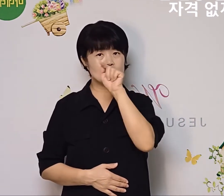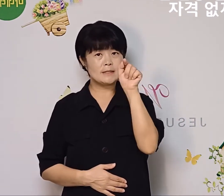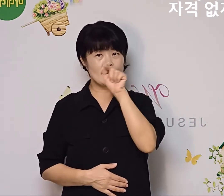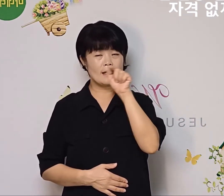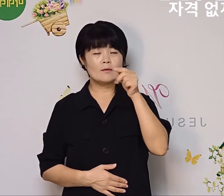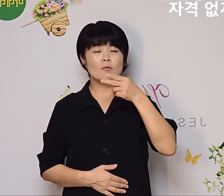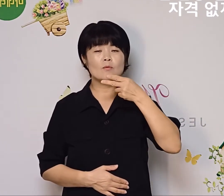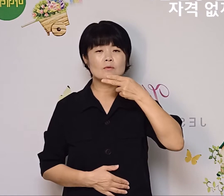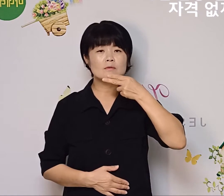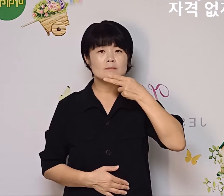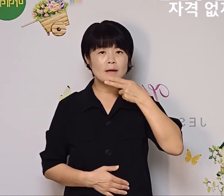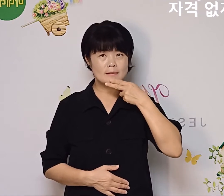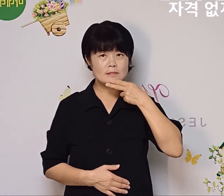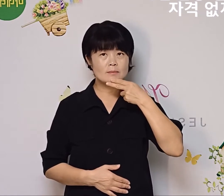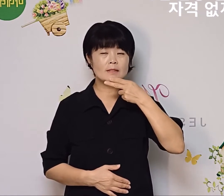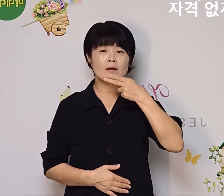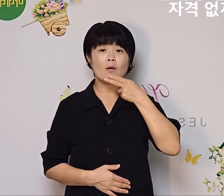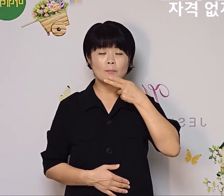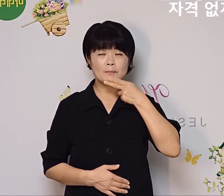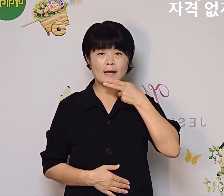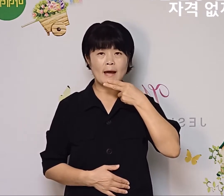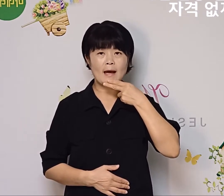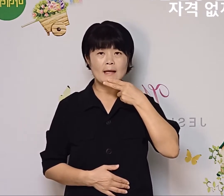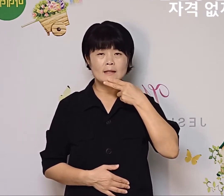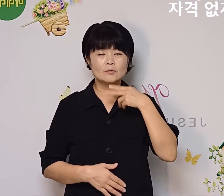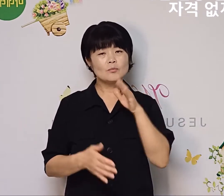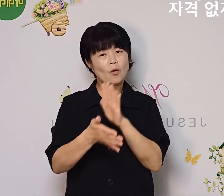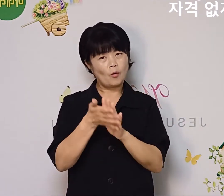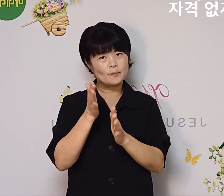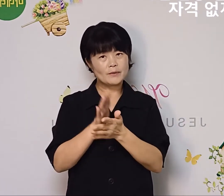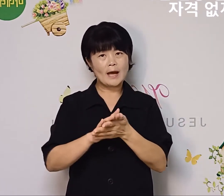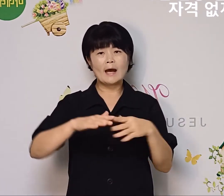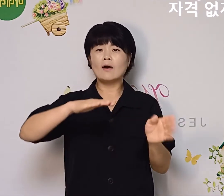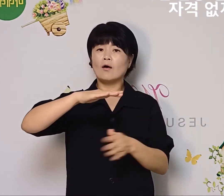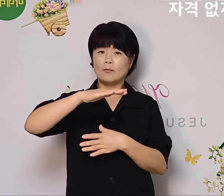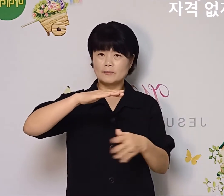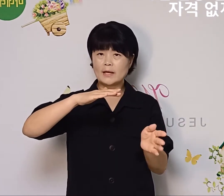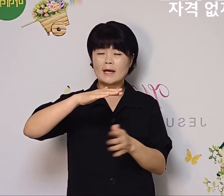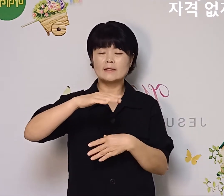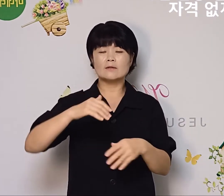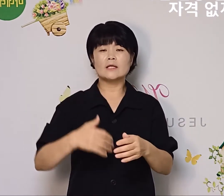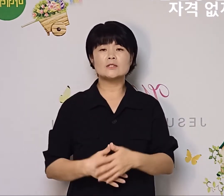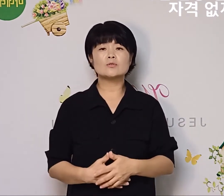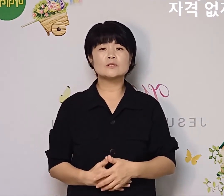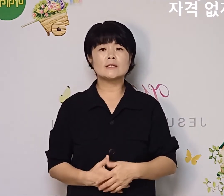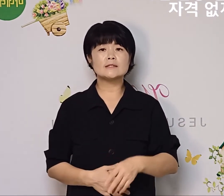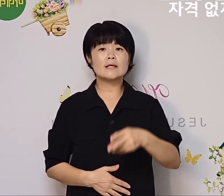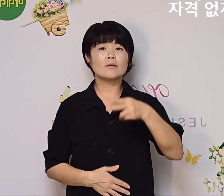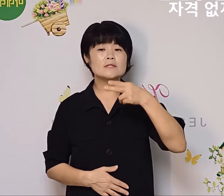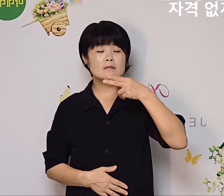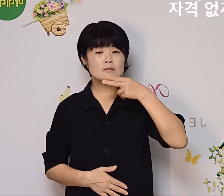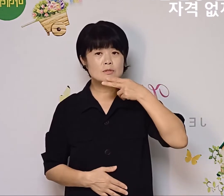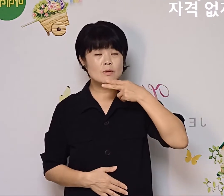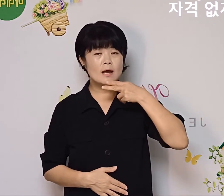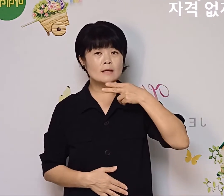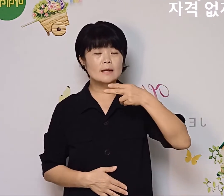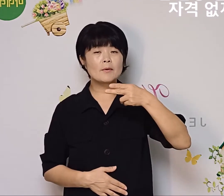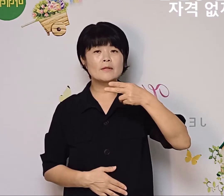밑에 그거를 빵점 할 때 없다 또 뭐 없다 이렇게 이렇게 하셔도 되는데 여기서는 수하기가 편하게